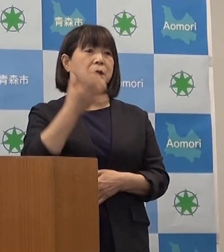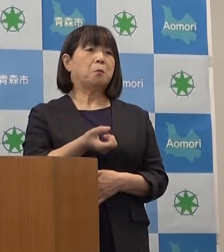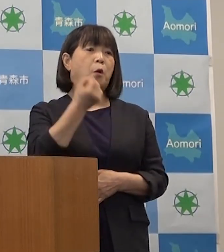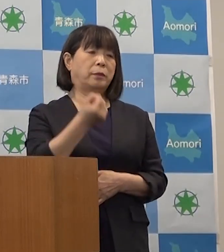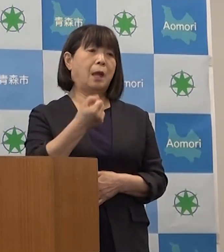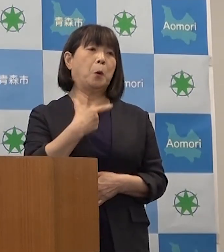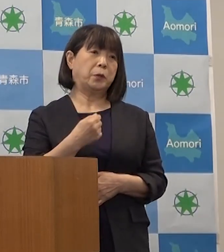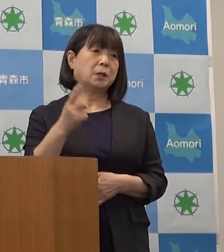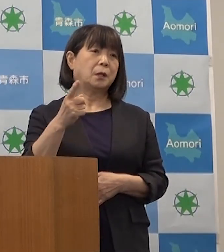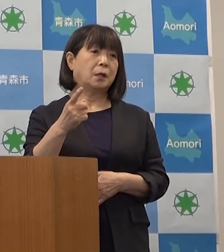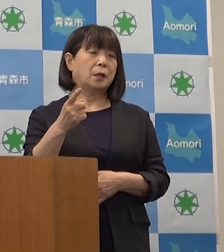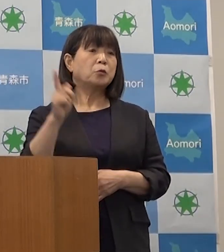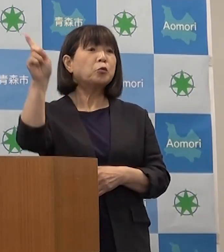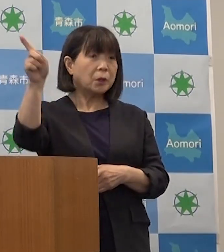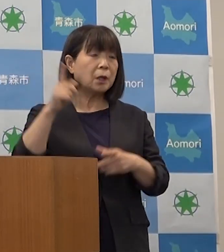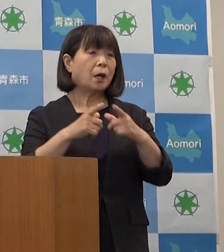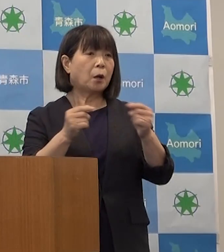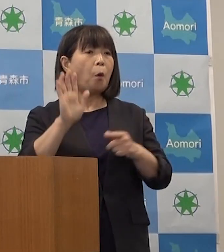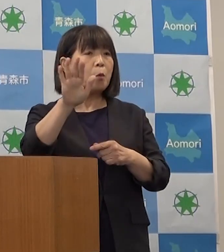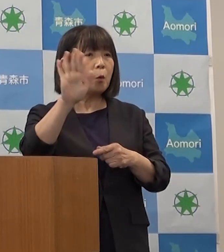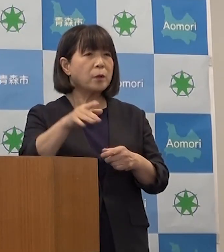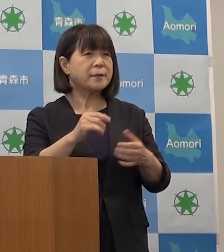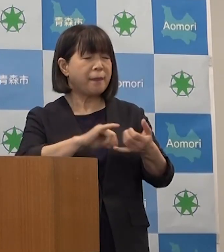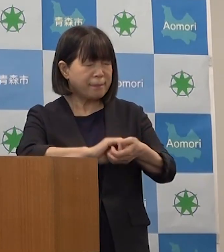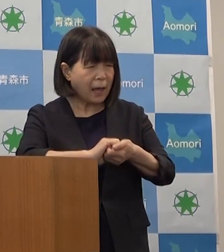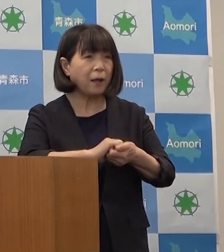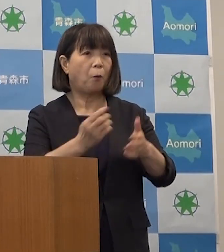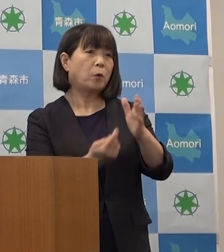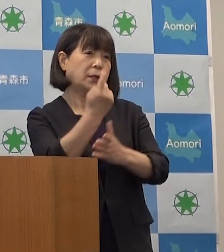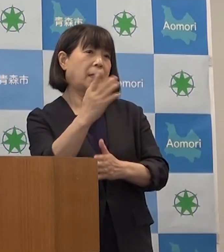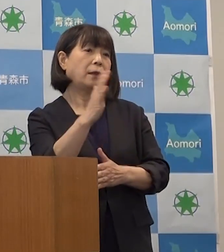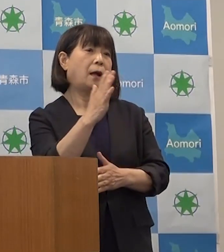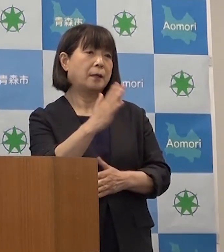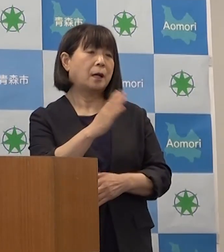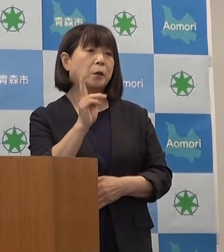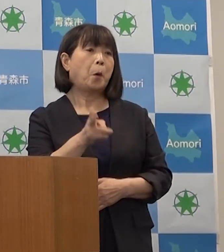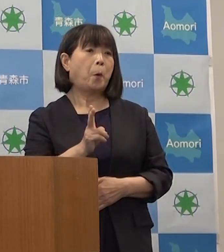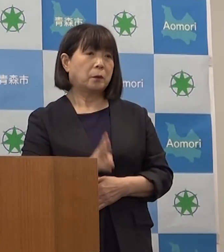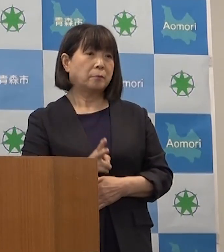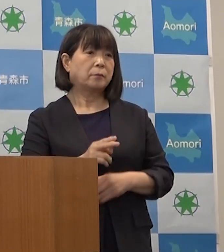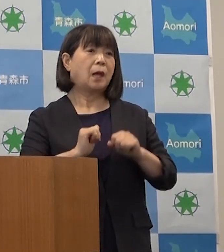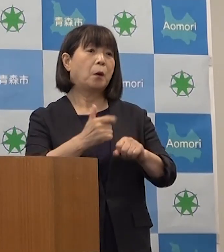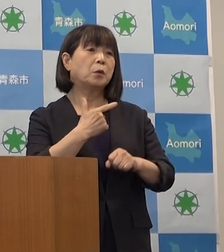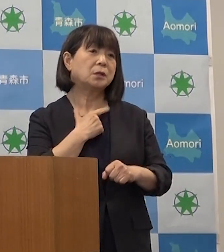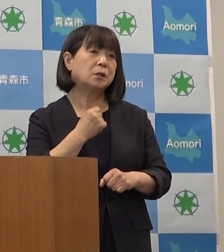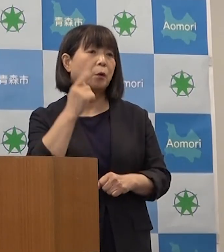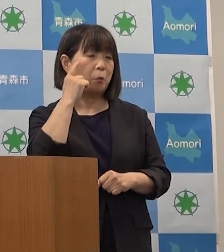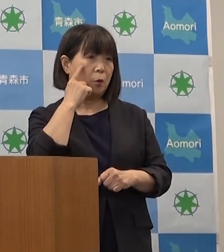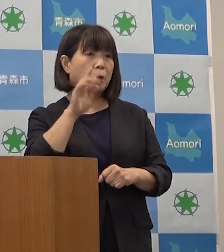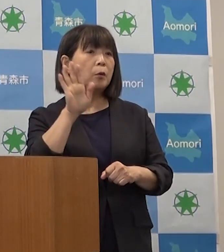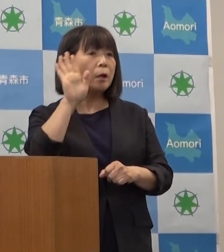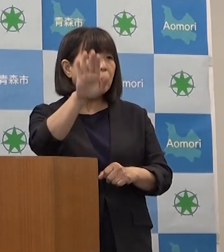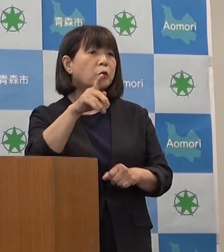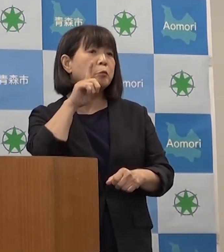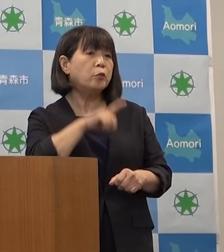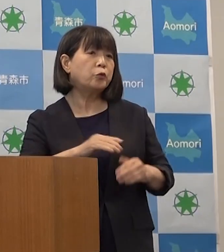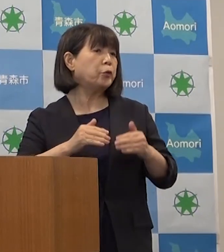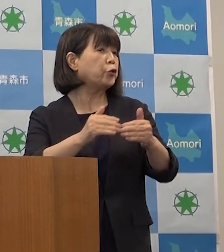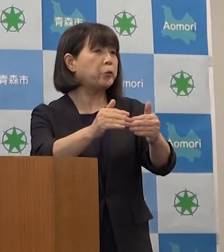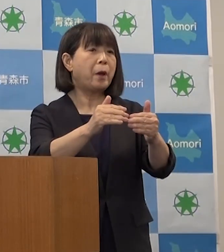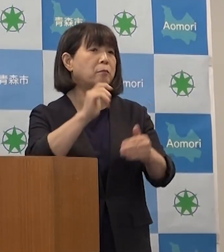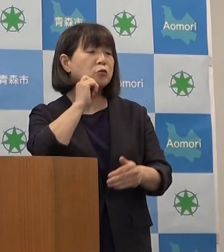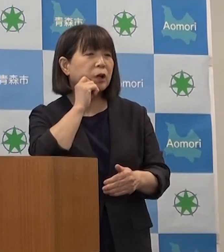後そういったことが絶対にないようにしていかないと、おそらく移行は進んでいかないと思っていますので、移行を進めるため